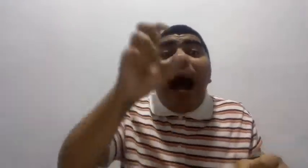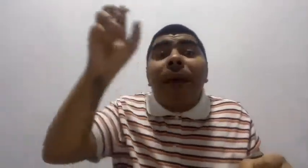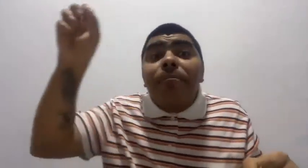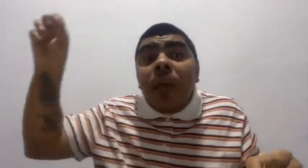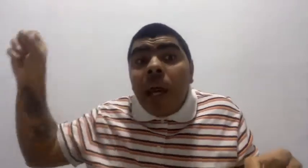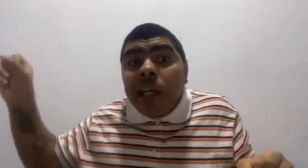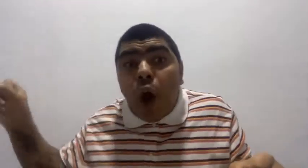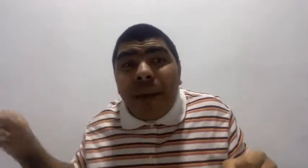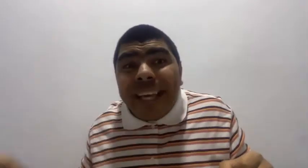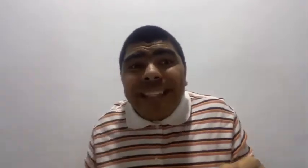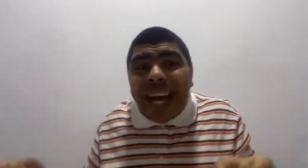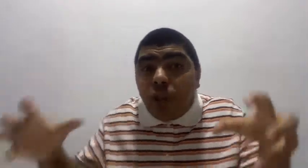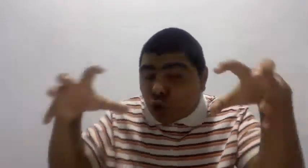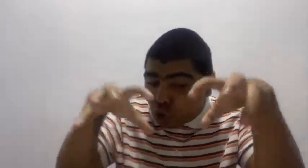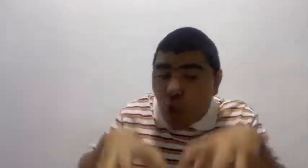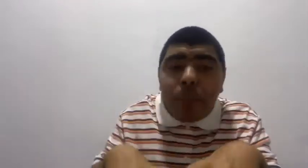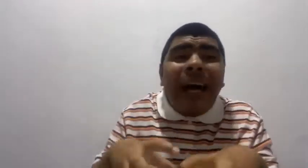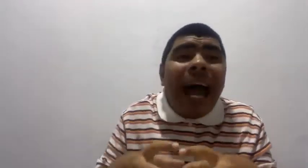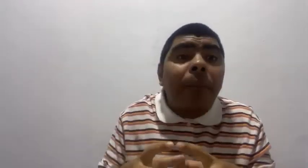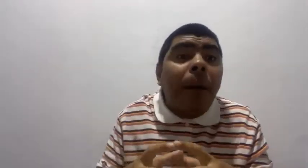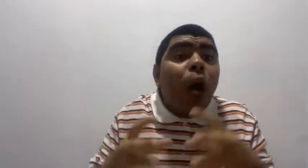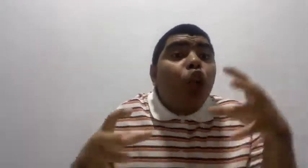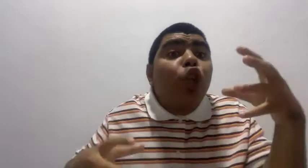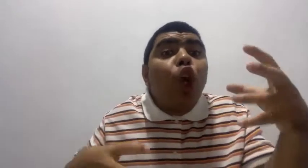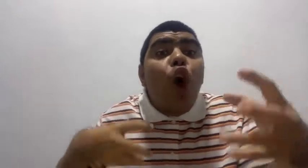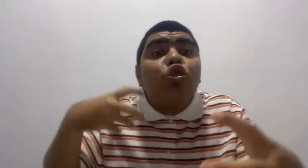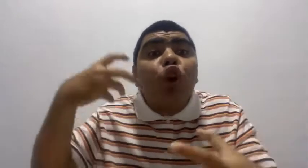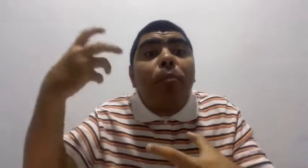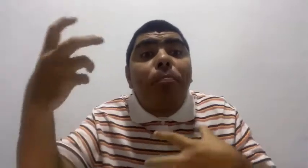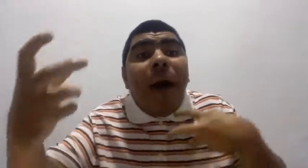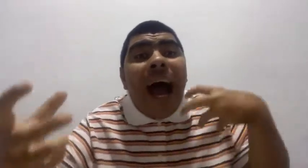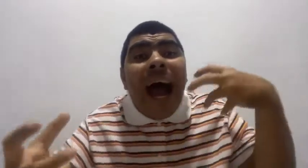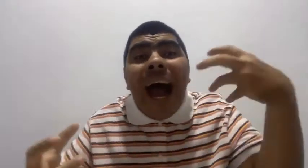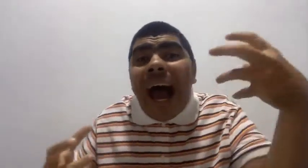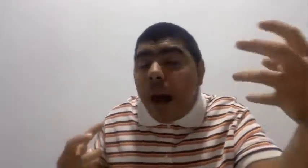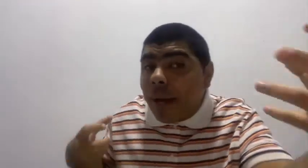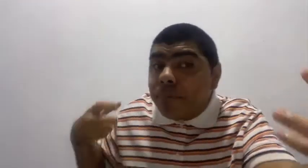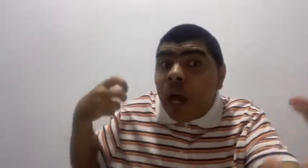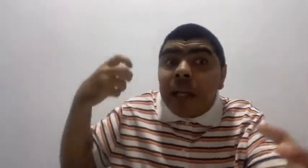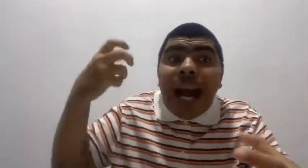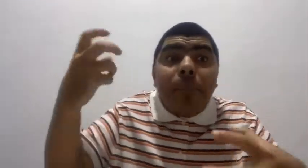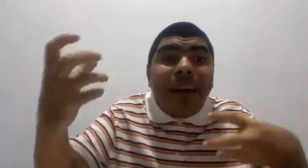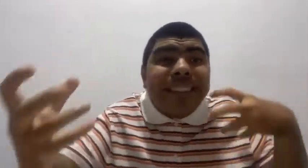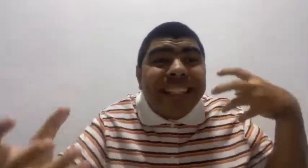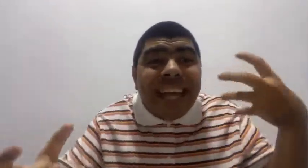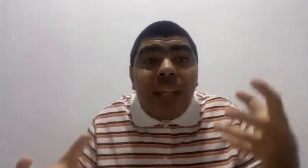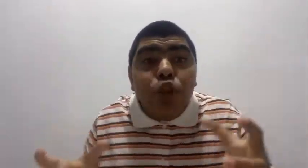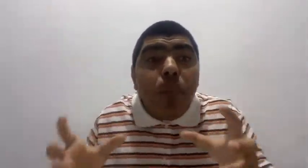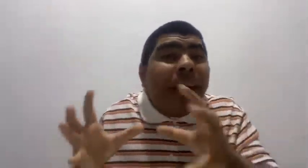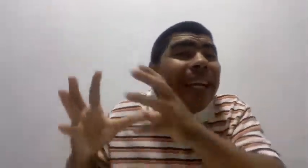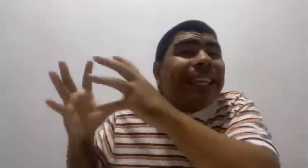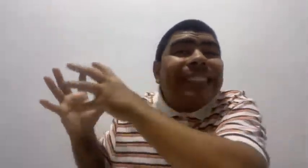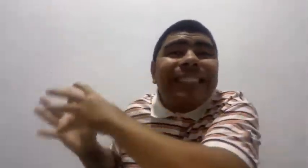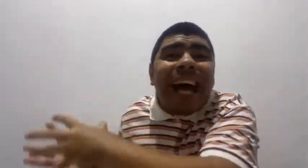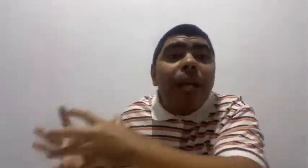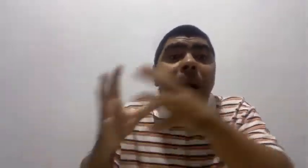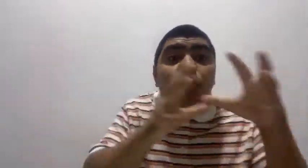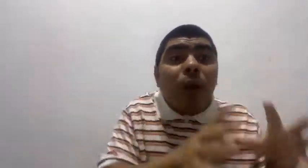amén, y a obedecer su palabra, Dios nos va, amén, capacitando para alcanzar madurez